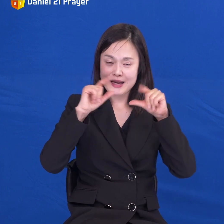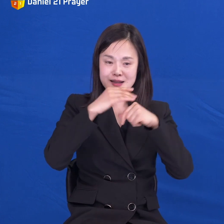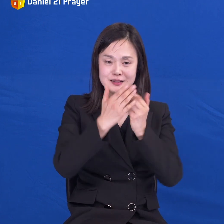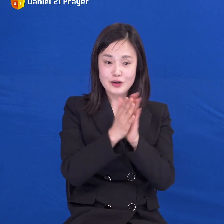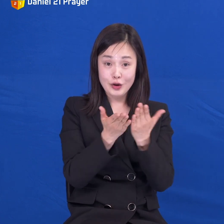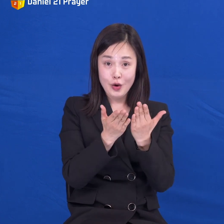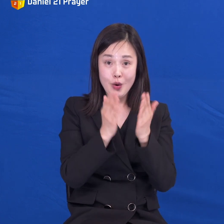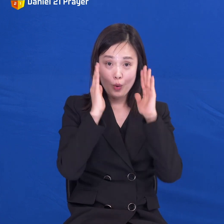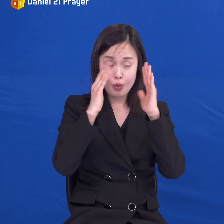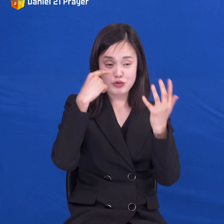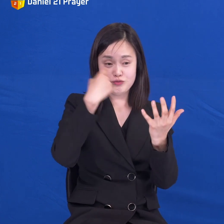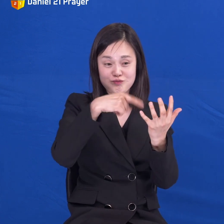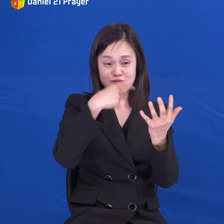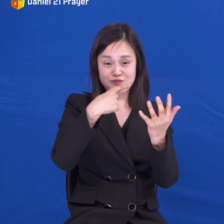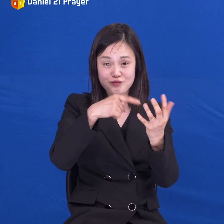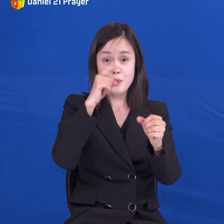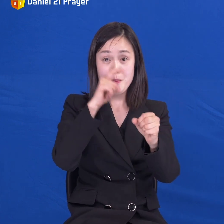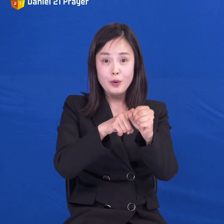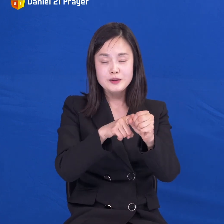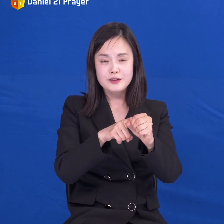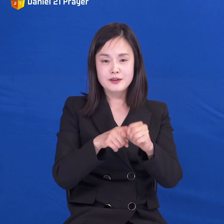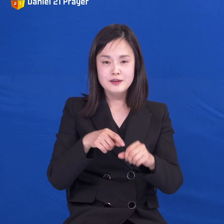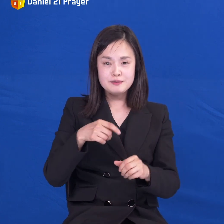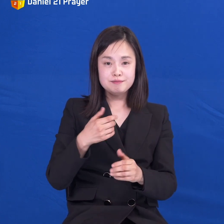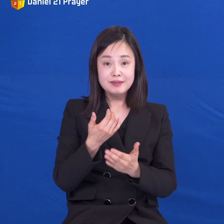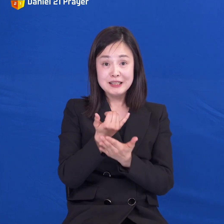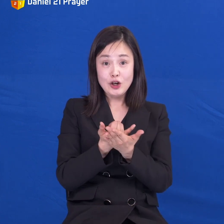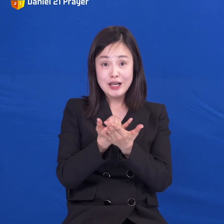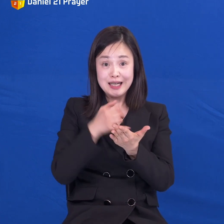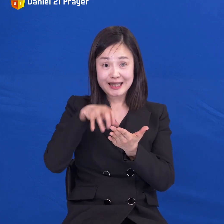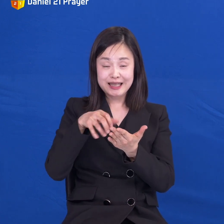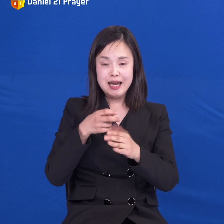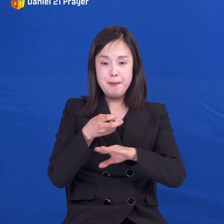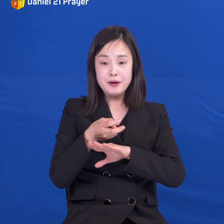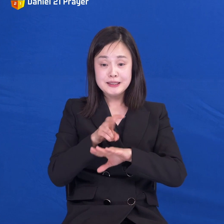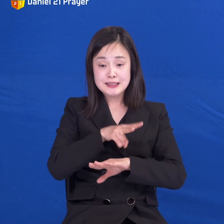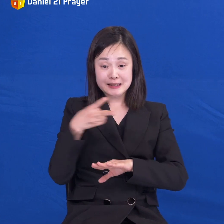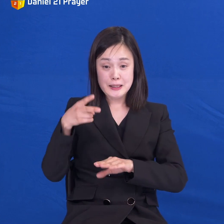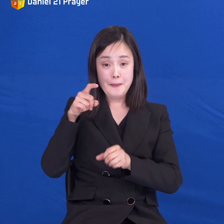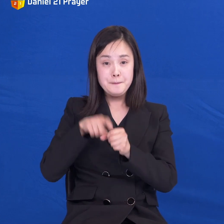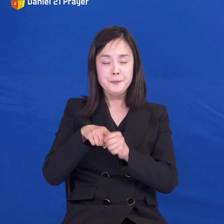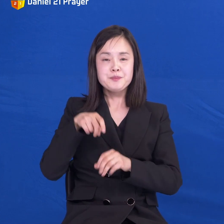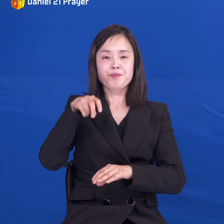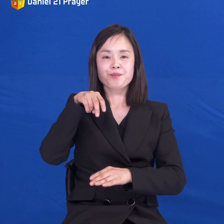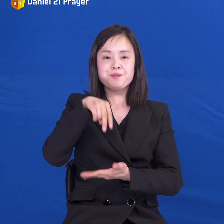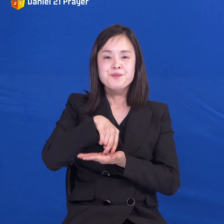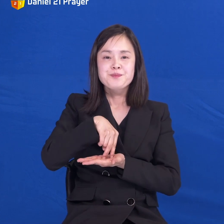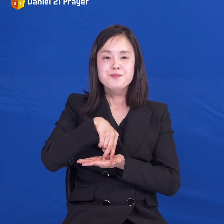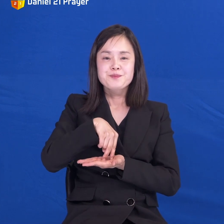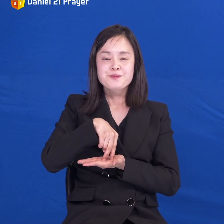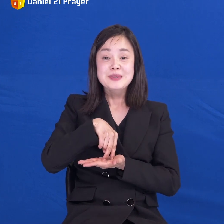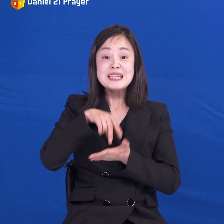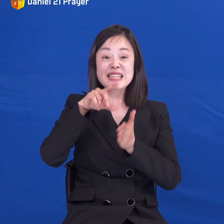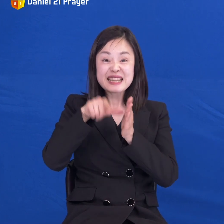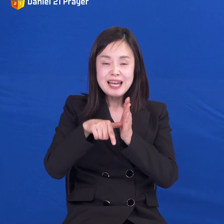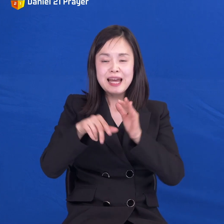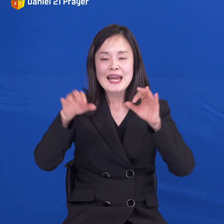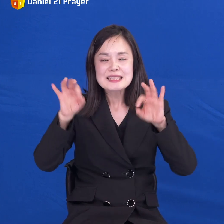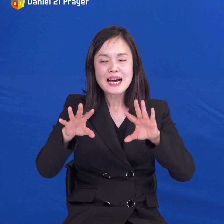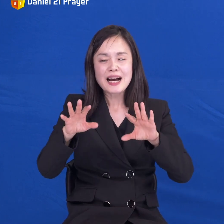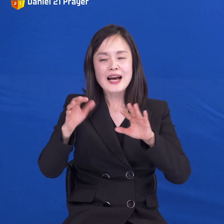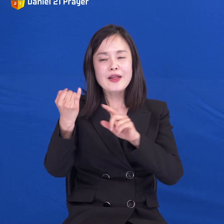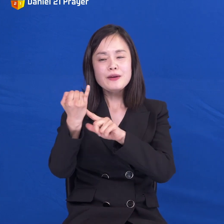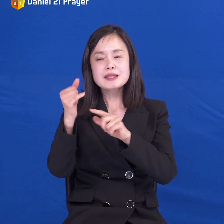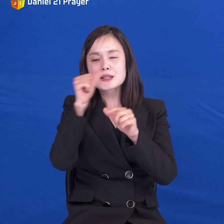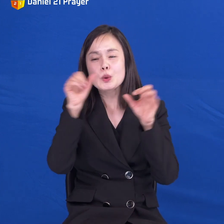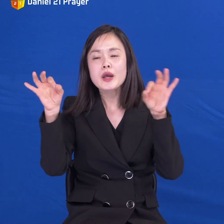길에 청량역에서 버스를 갈아타는데 그 갈아타는 점 시간에 보겠습니다 그랬어요. 그래서 잠깐 내려서